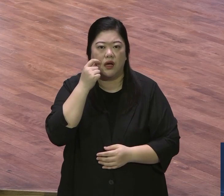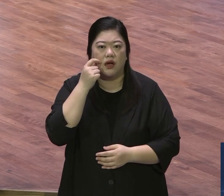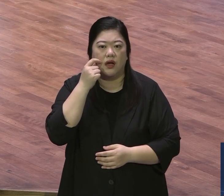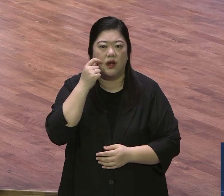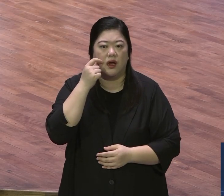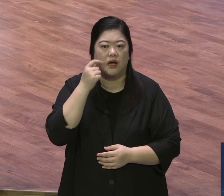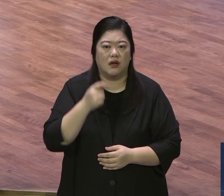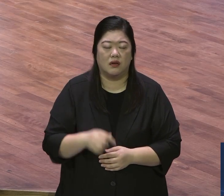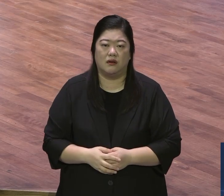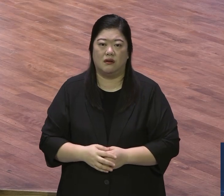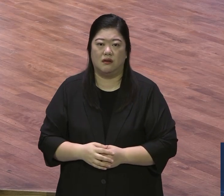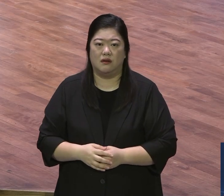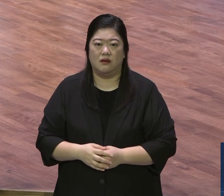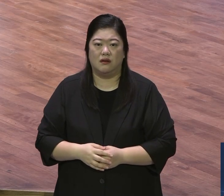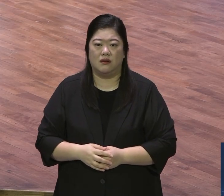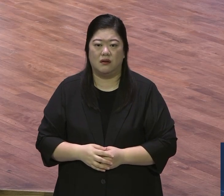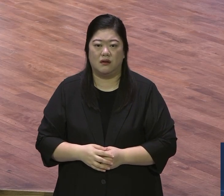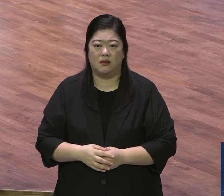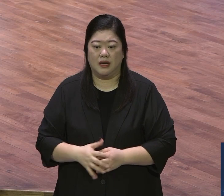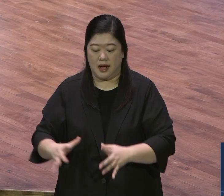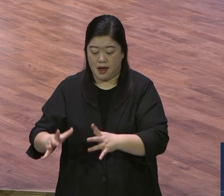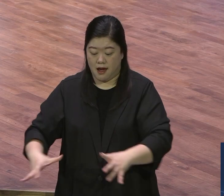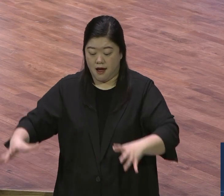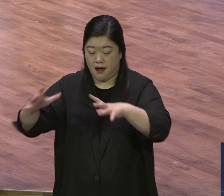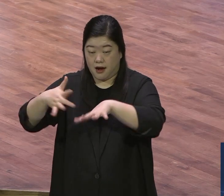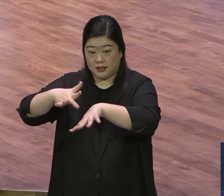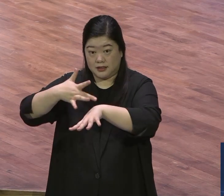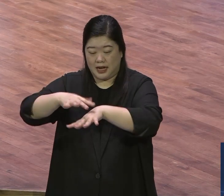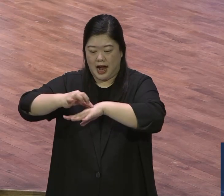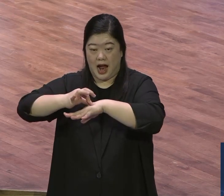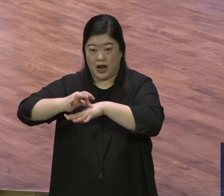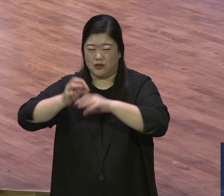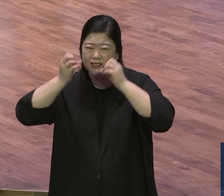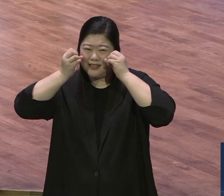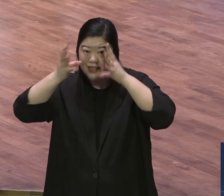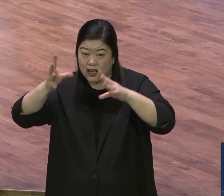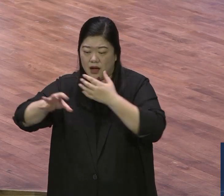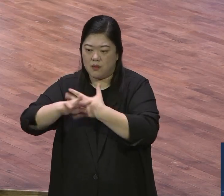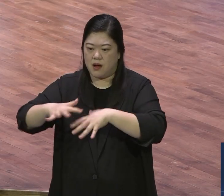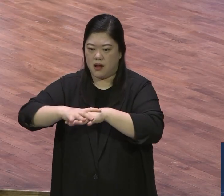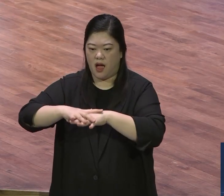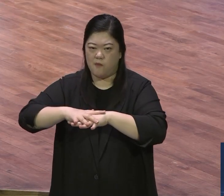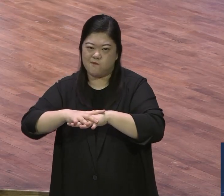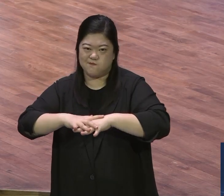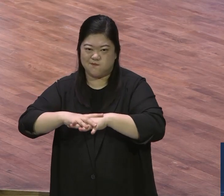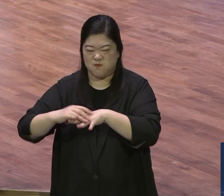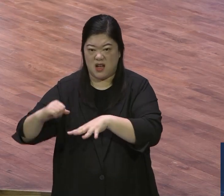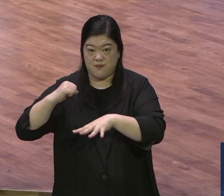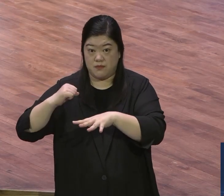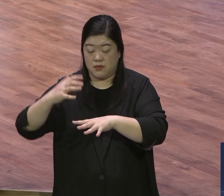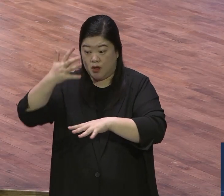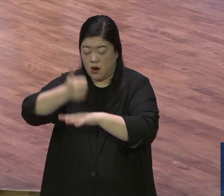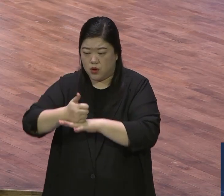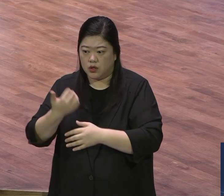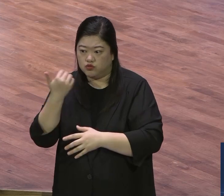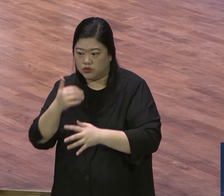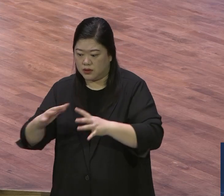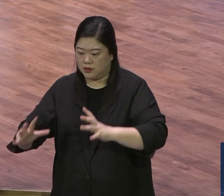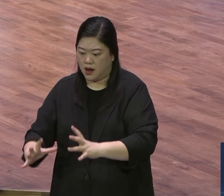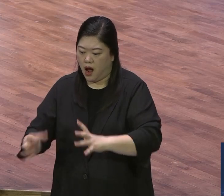이게 율법체질 낡은 가죽부대예요 여러분 낡은